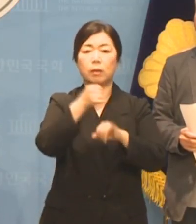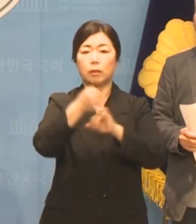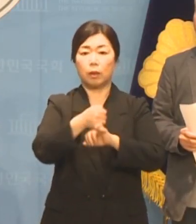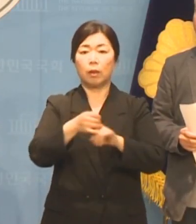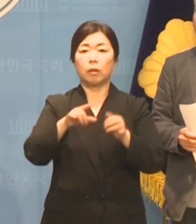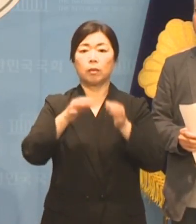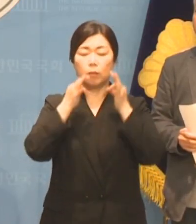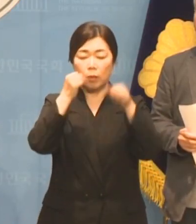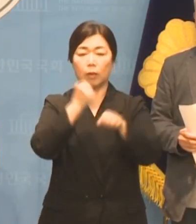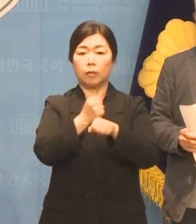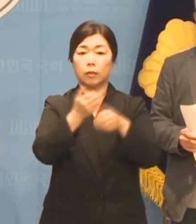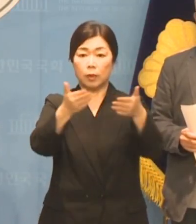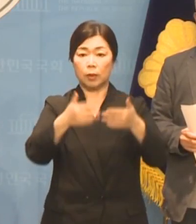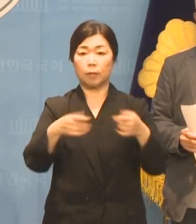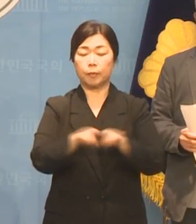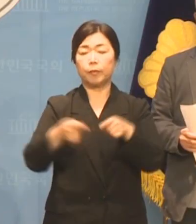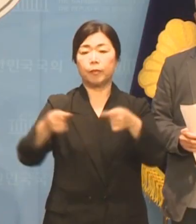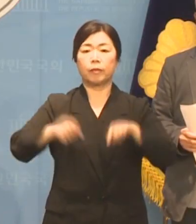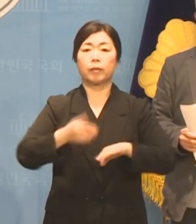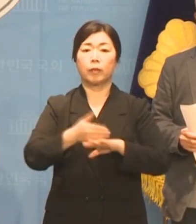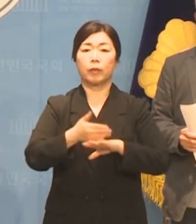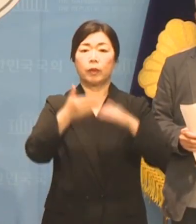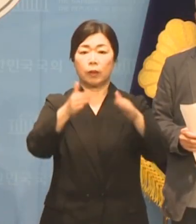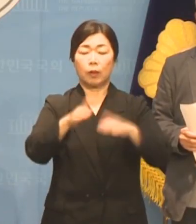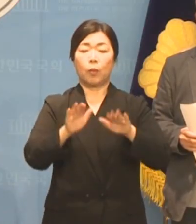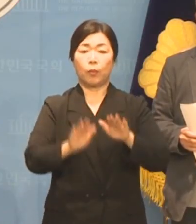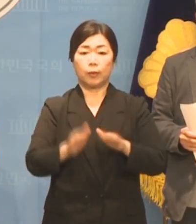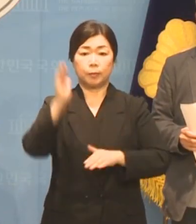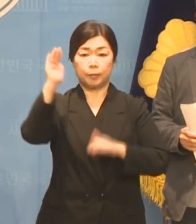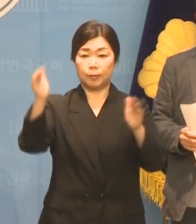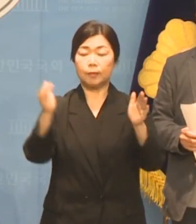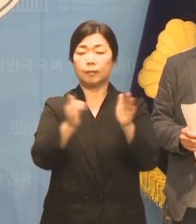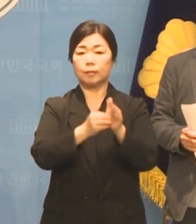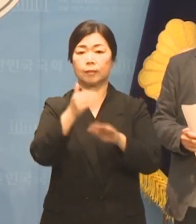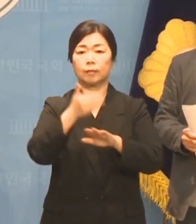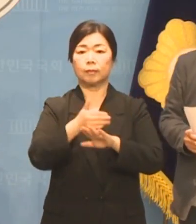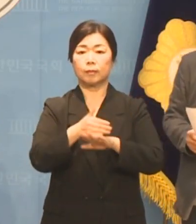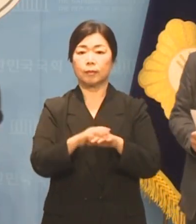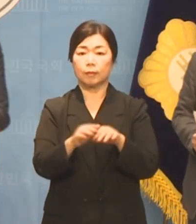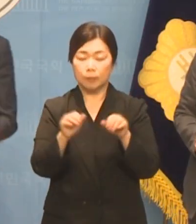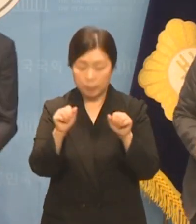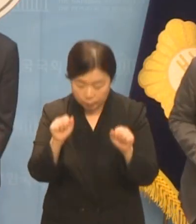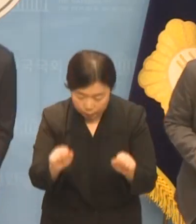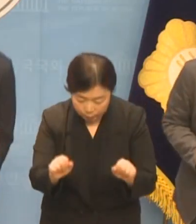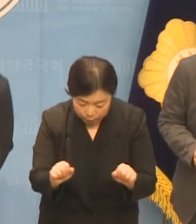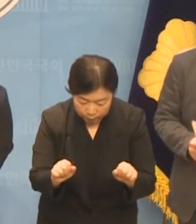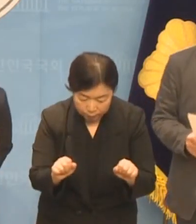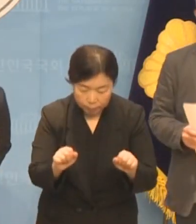다하겠습니다. 함께해 주신 분들 감사드리며 이상으로 기자회견을 마치도록 하겠습니다. 고맙습니다.